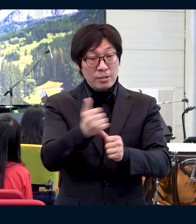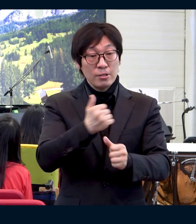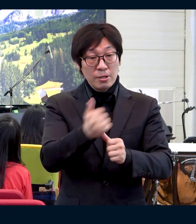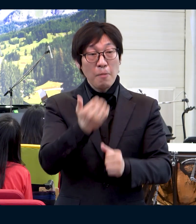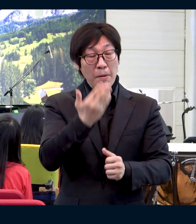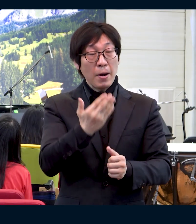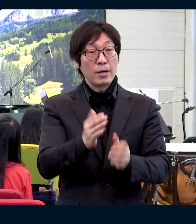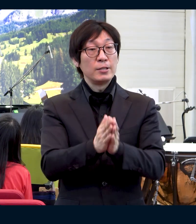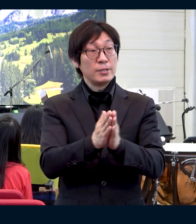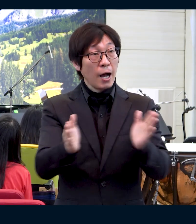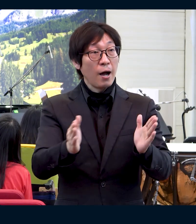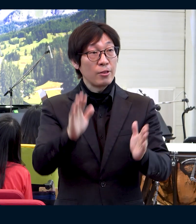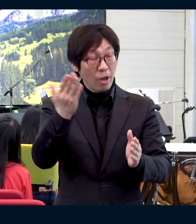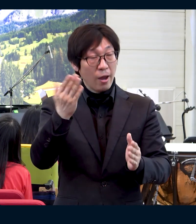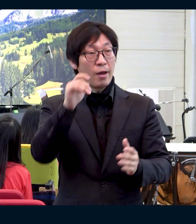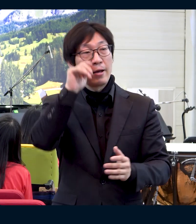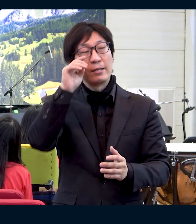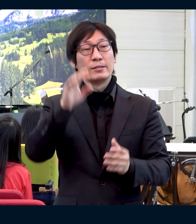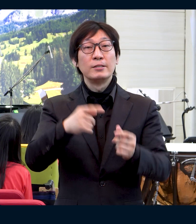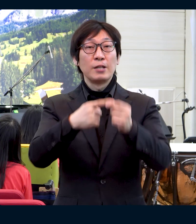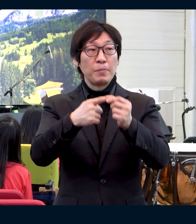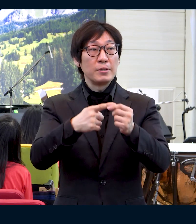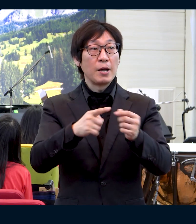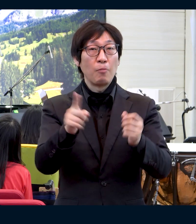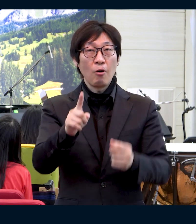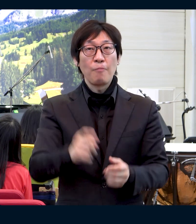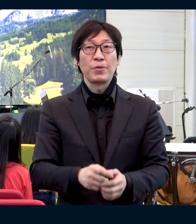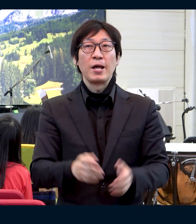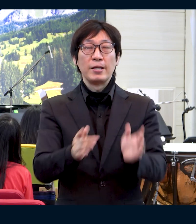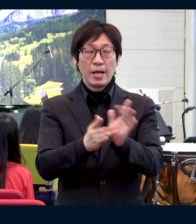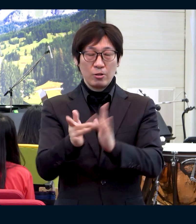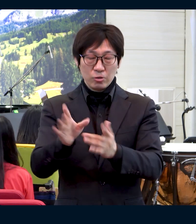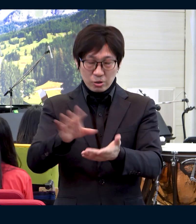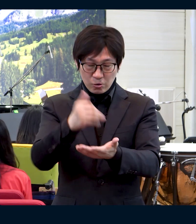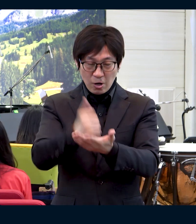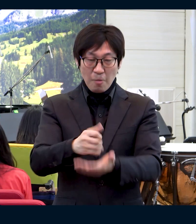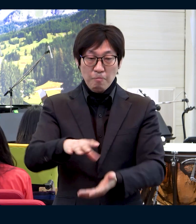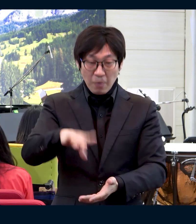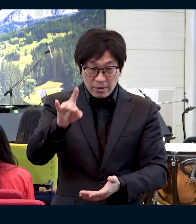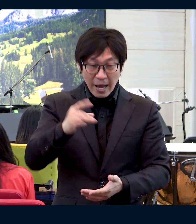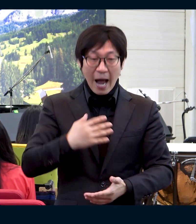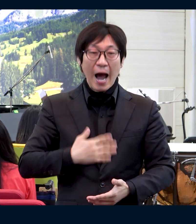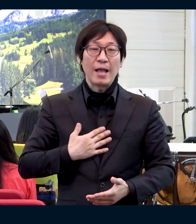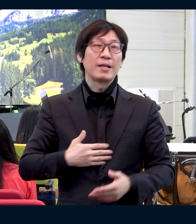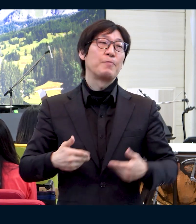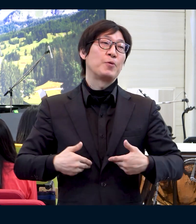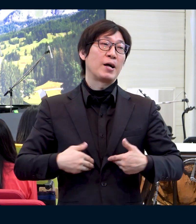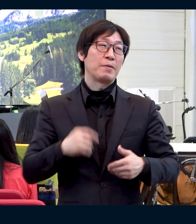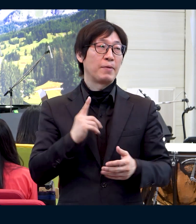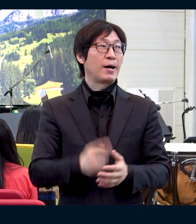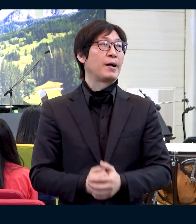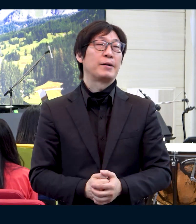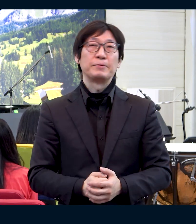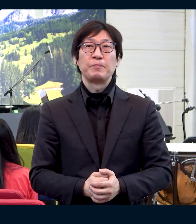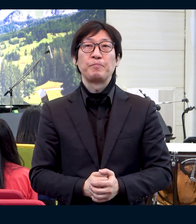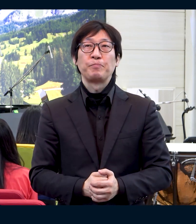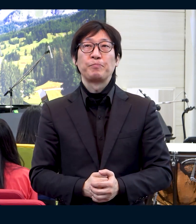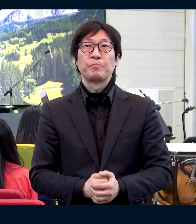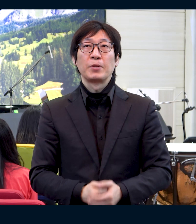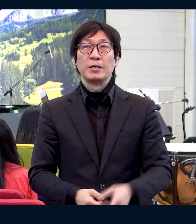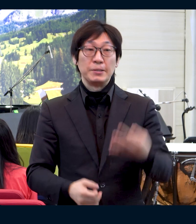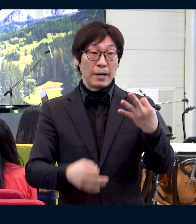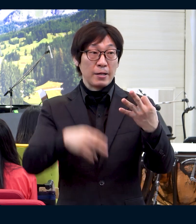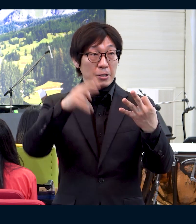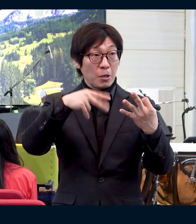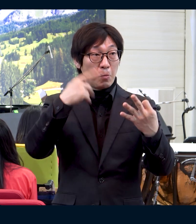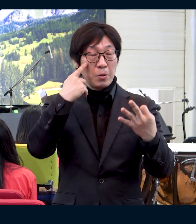이야기가 시작되는데 그 첫 번째는 예수 그리스도를 아는 것에서부터 시작된다는 말씀입니다. 오늘 본문 14절 말씀